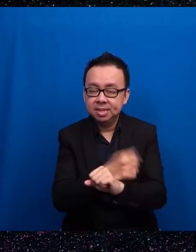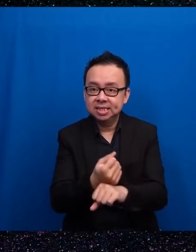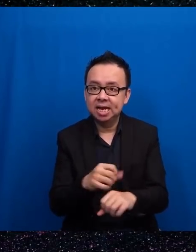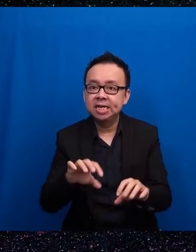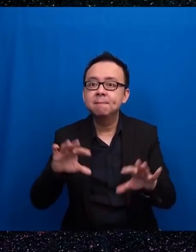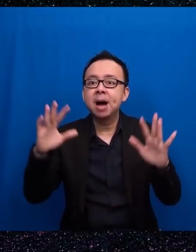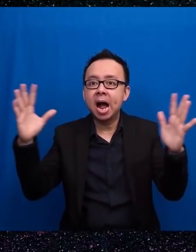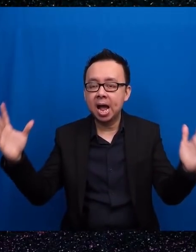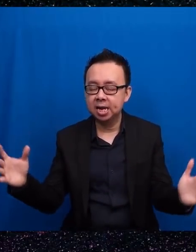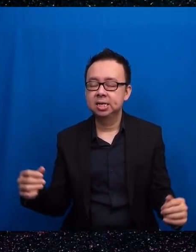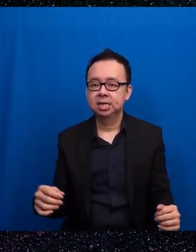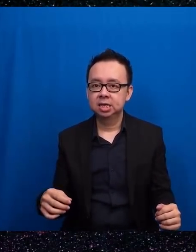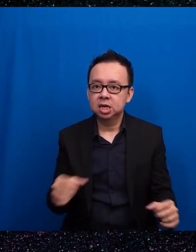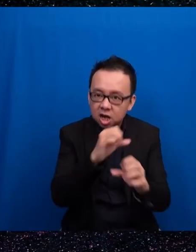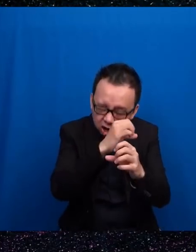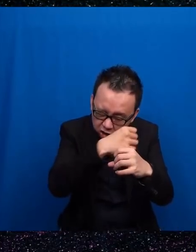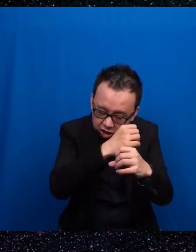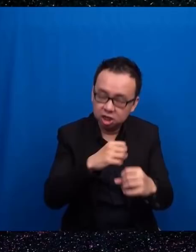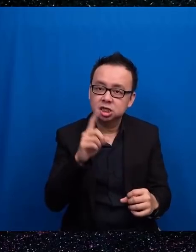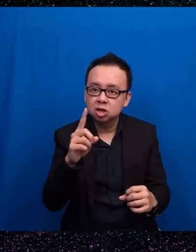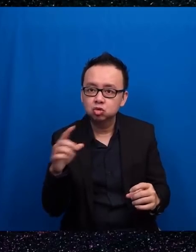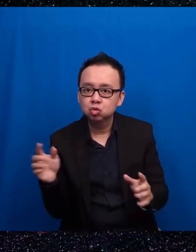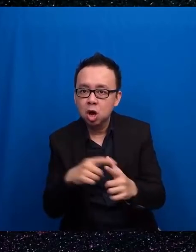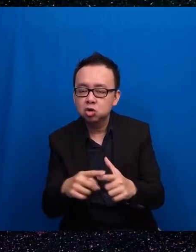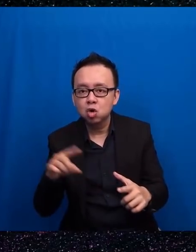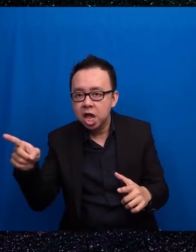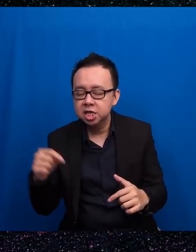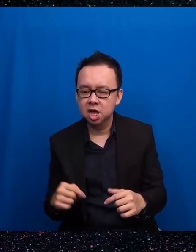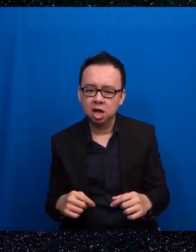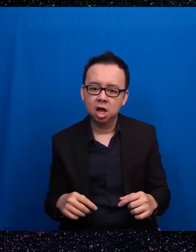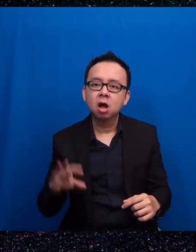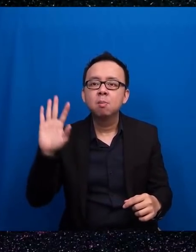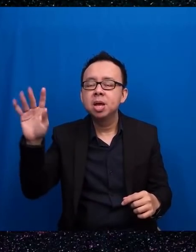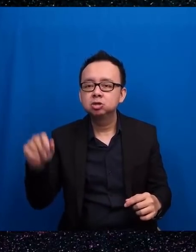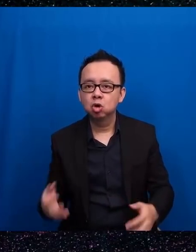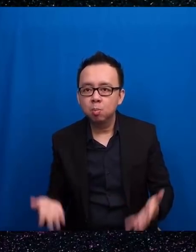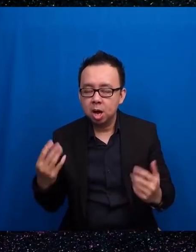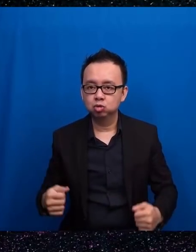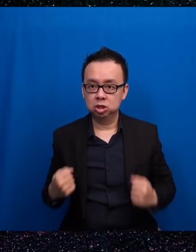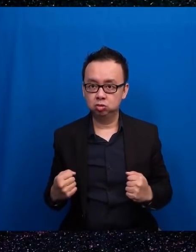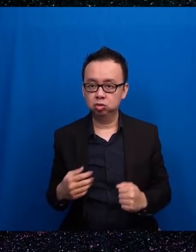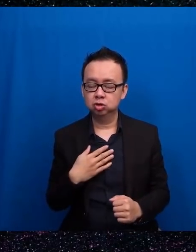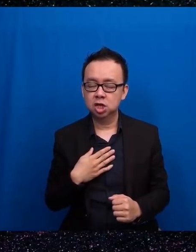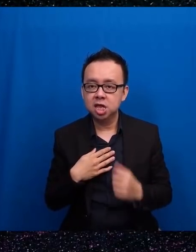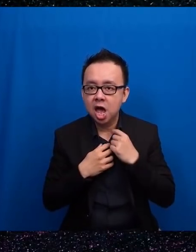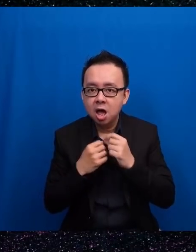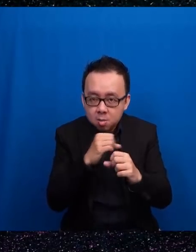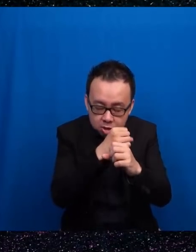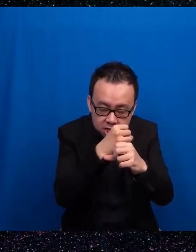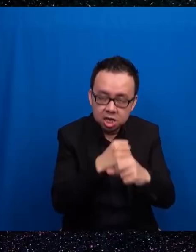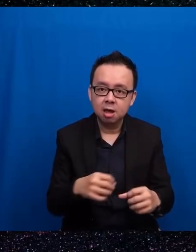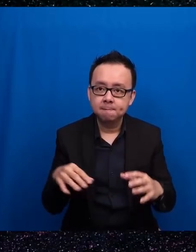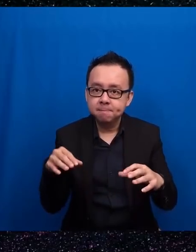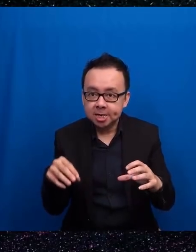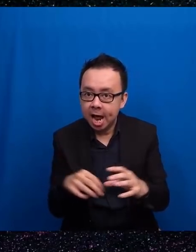mulai riset, lakukan ini itu kan banyak waktu. Kategorikan besok bangun tidur, jam sekian-sekian saya harus selidiki.